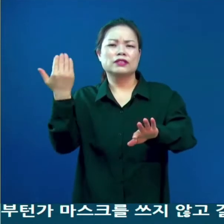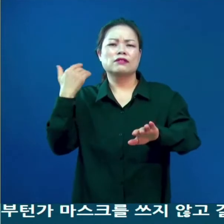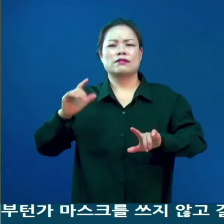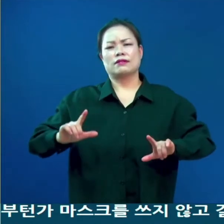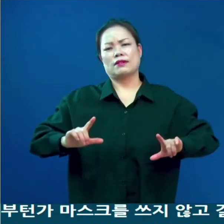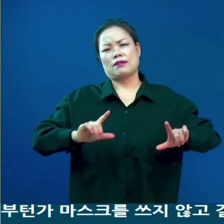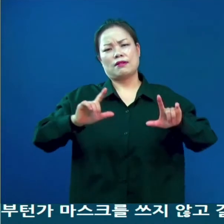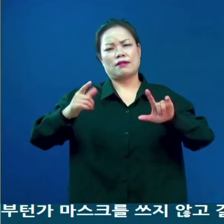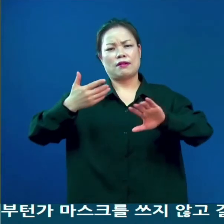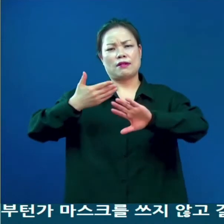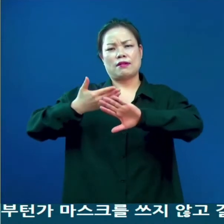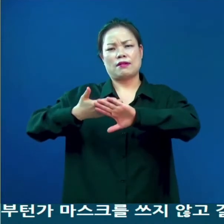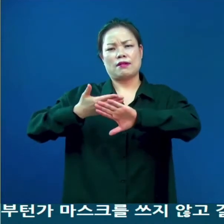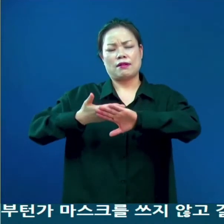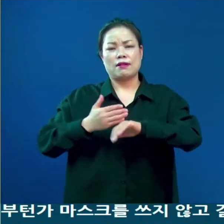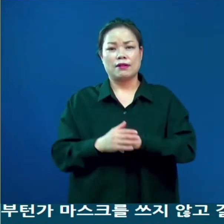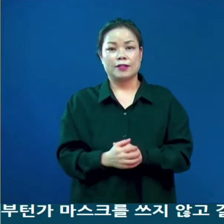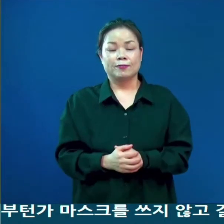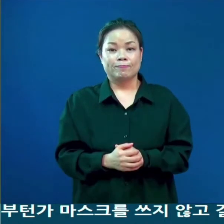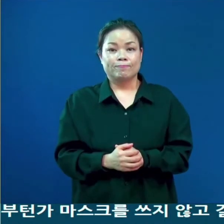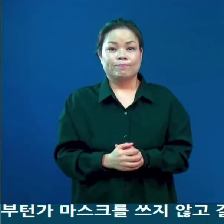삶과 달라졌습니다.